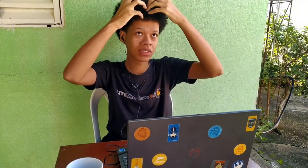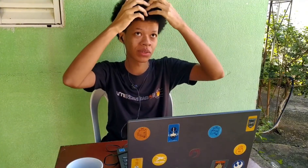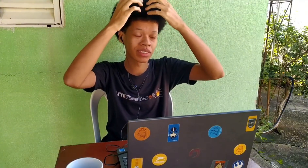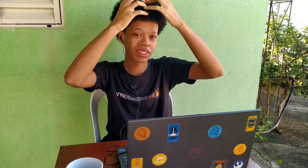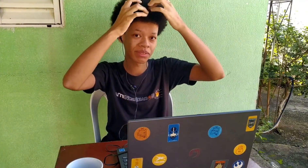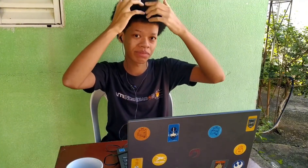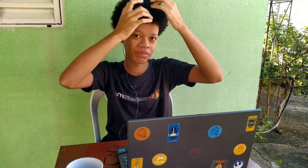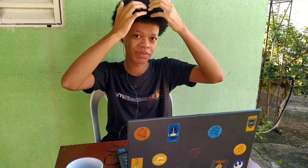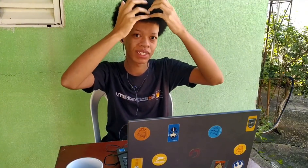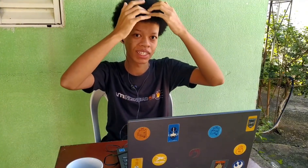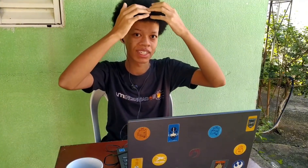informações.